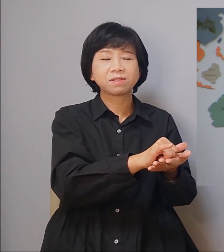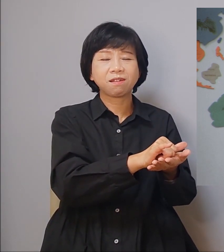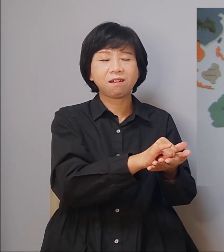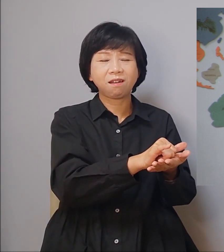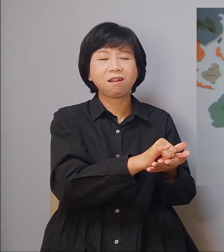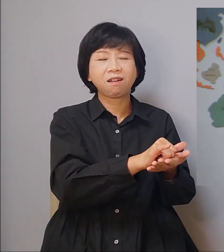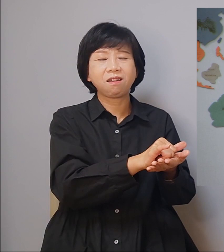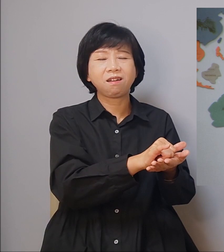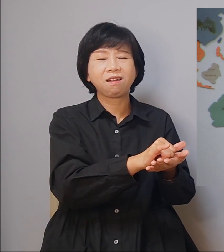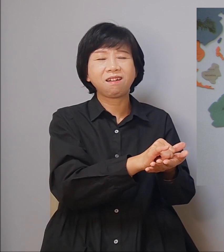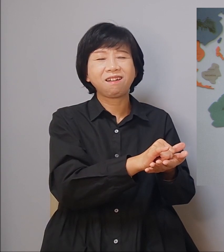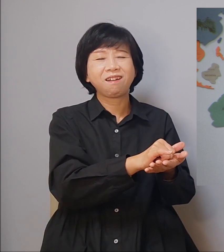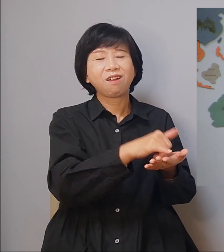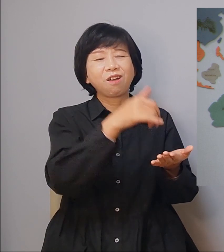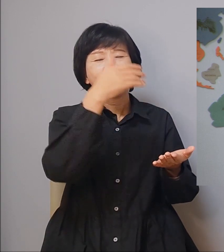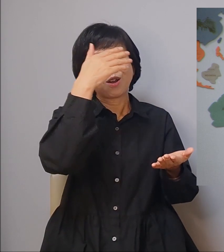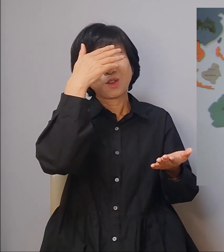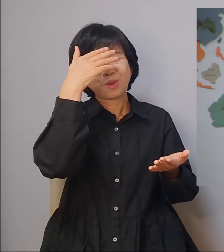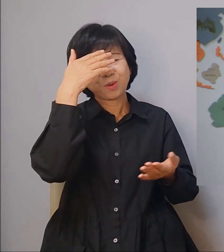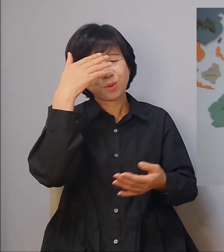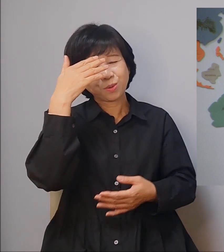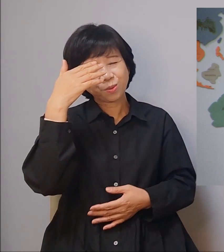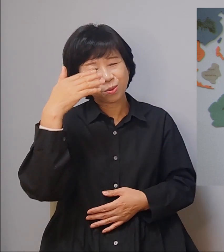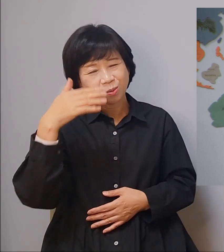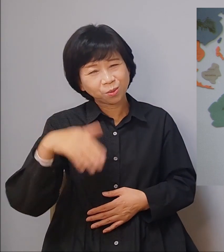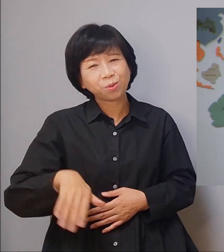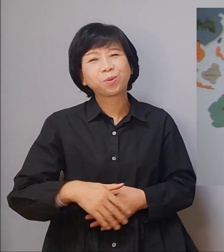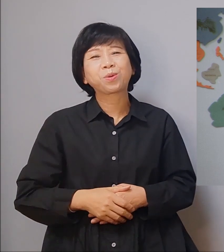그러니까 갑자기 비행기 안이